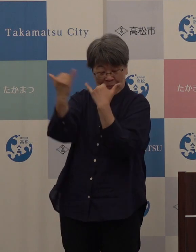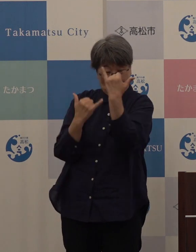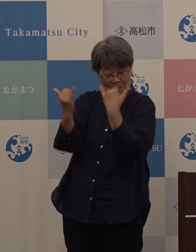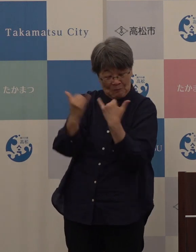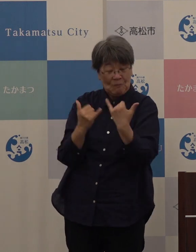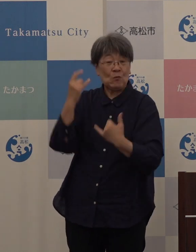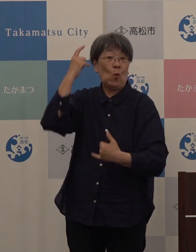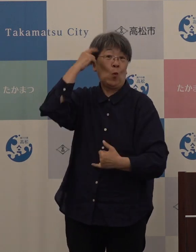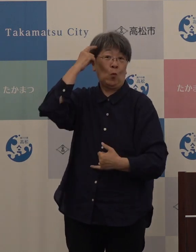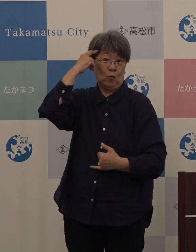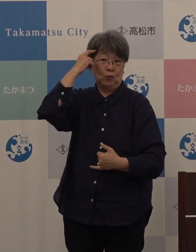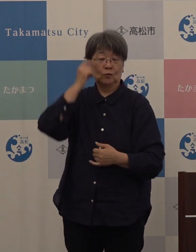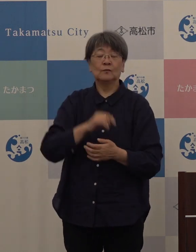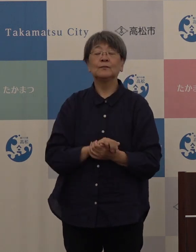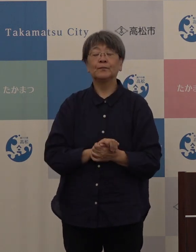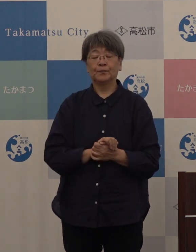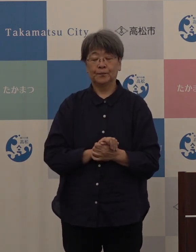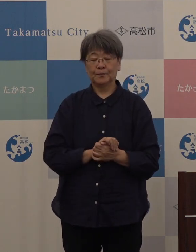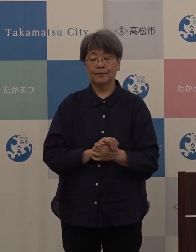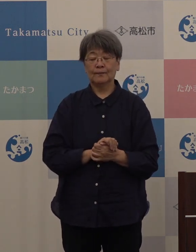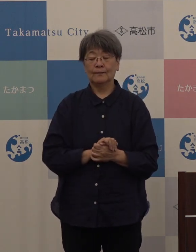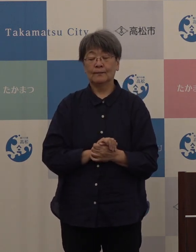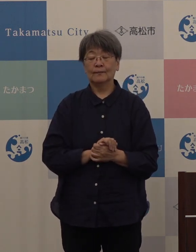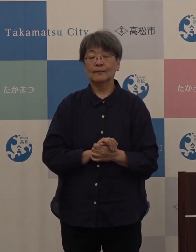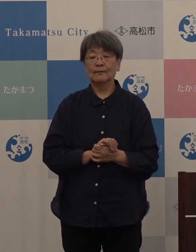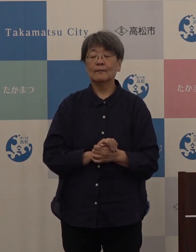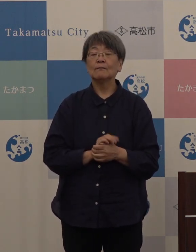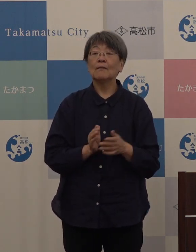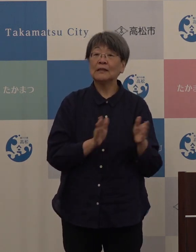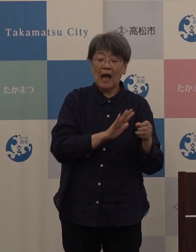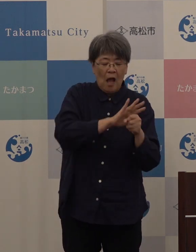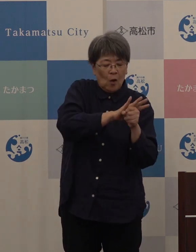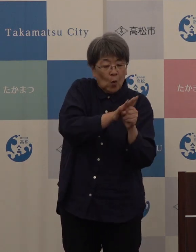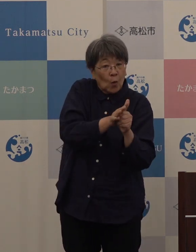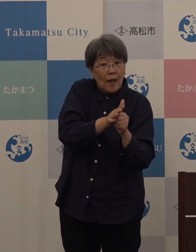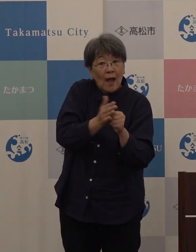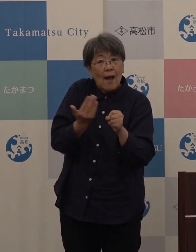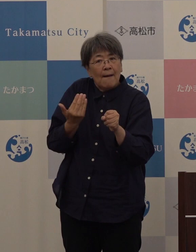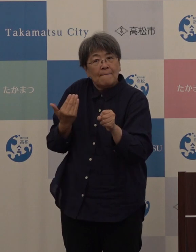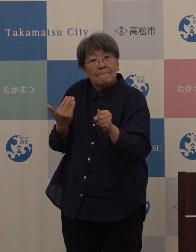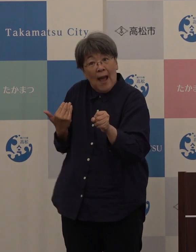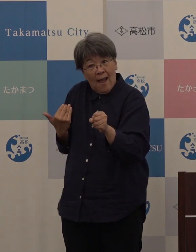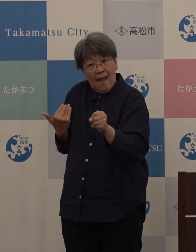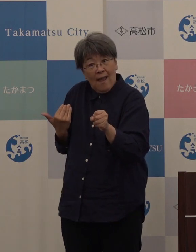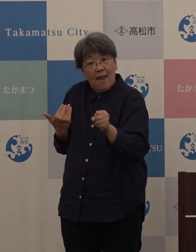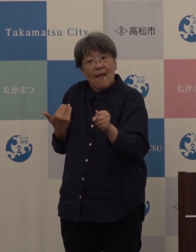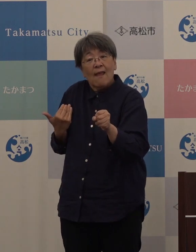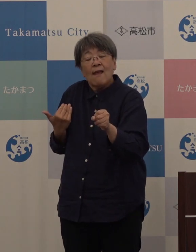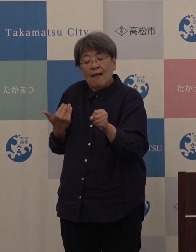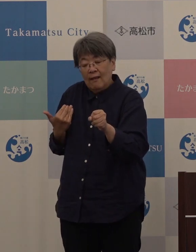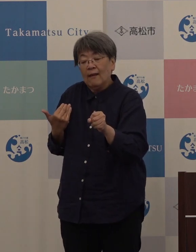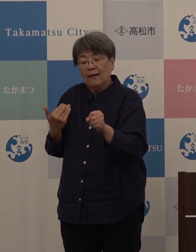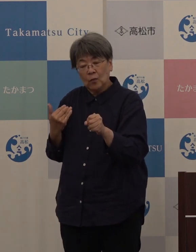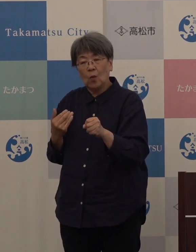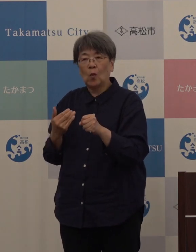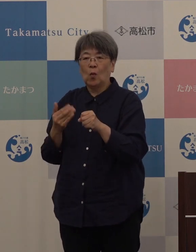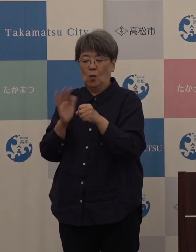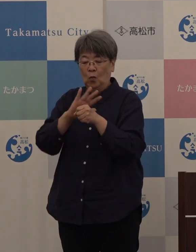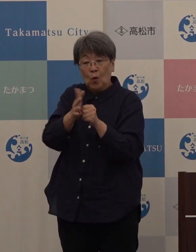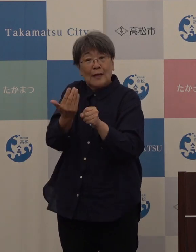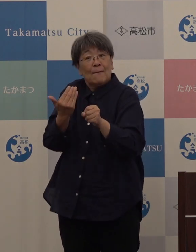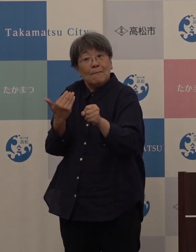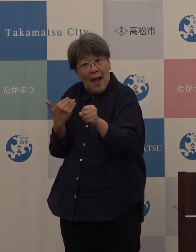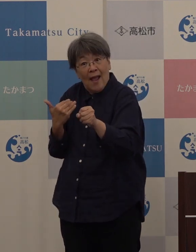ます。またコロナ禍前の本州を含む香川県の外国人宿泊数、いわゆるインバウン